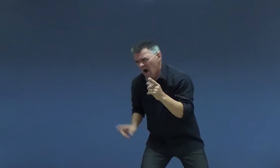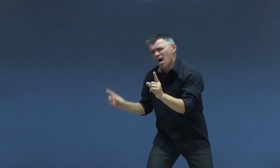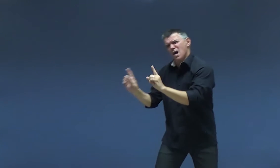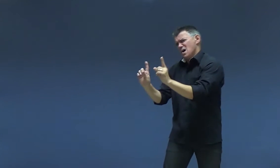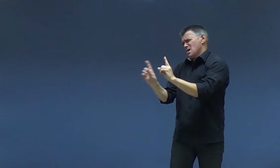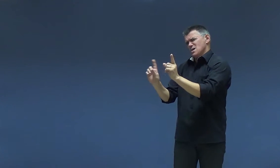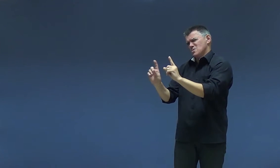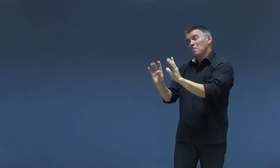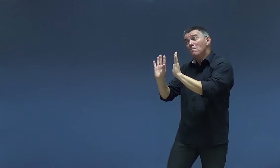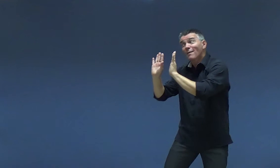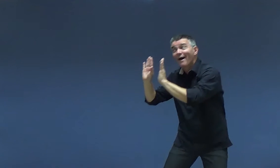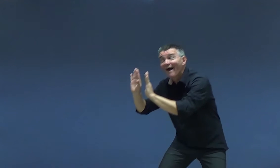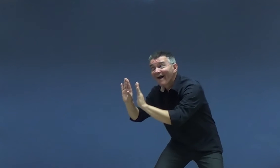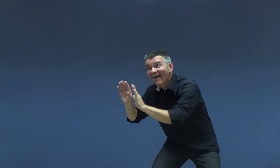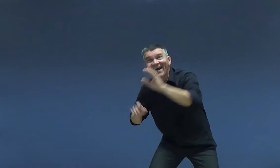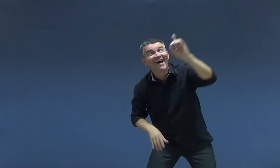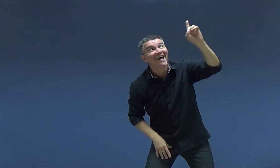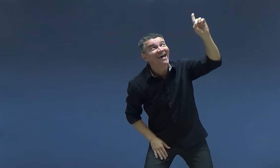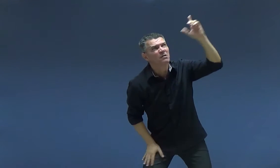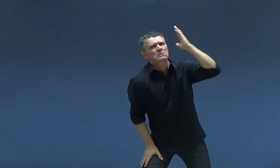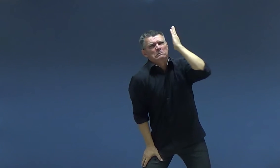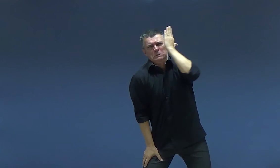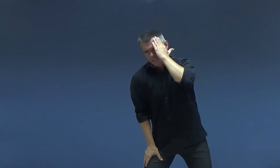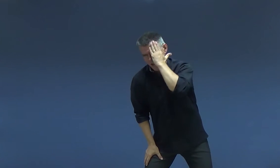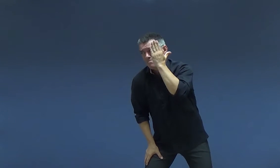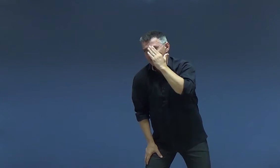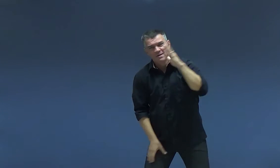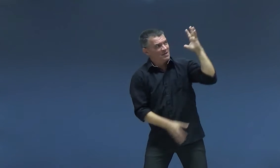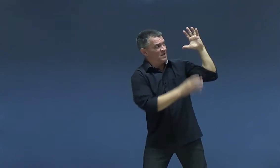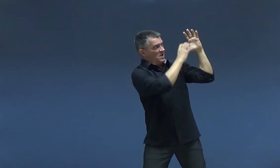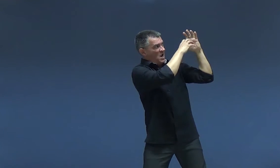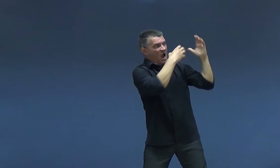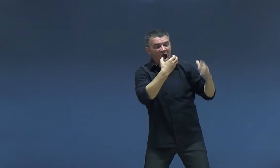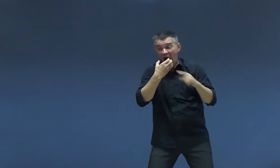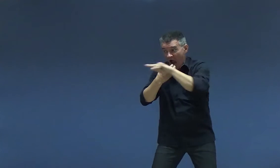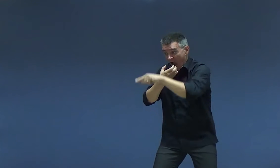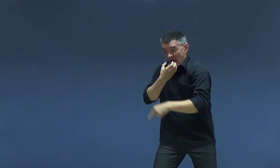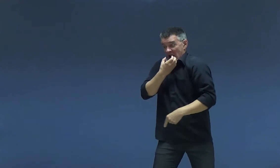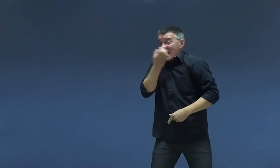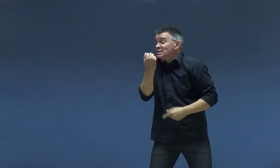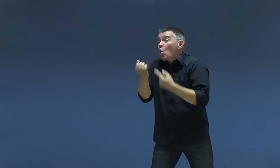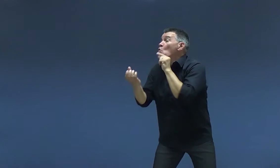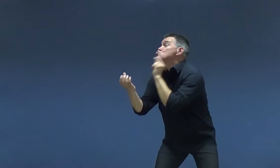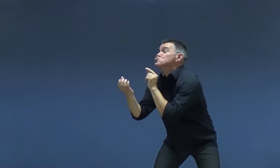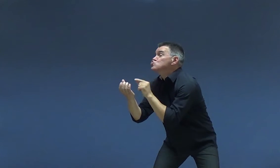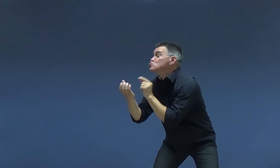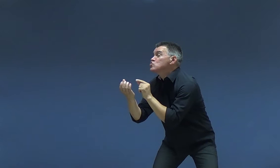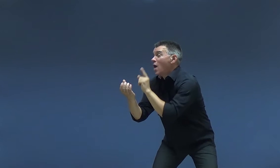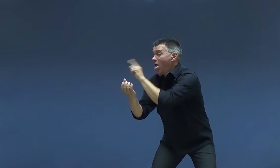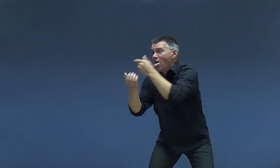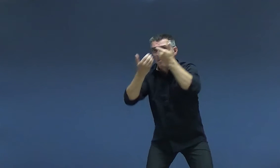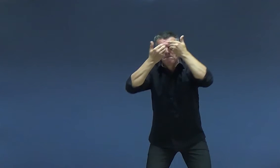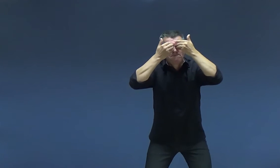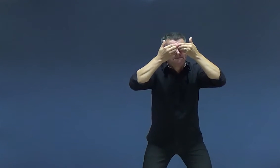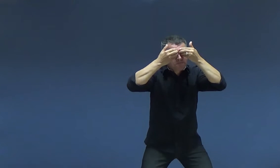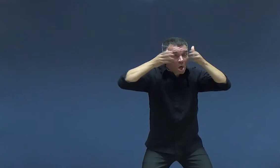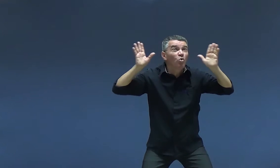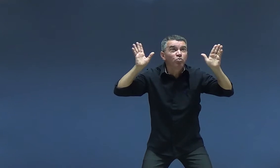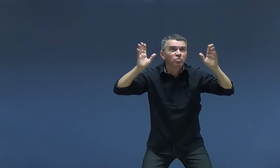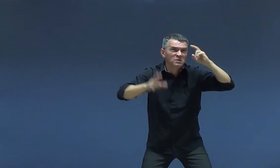Você acha que vai morrer? Claro que não. Mas olha, Deus, ele sabe que se você comer dessa fruta, tua